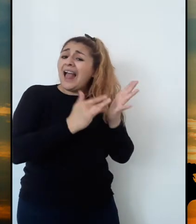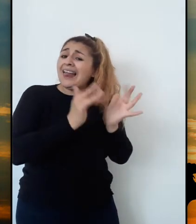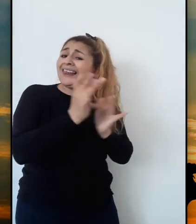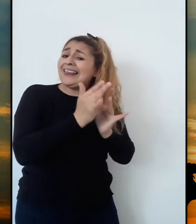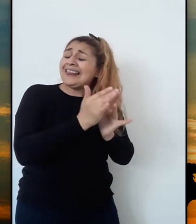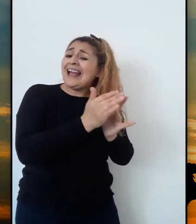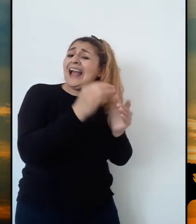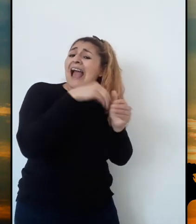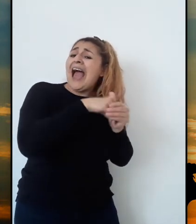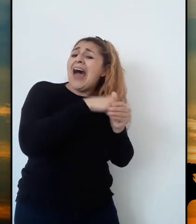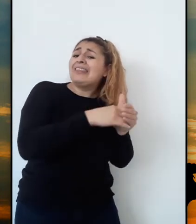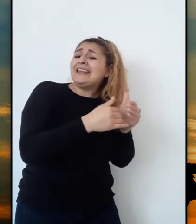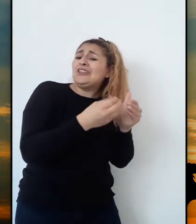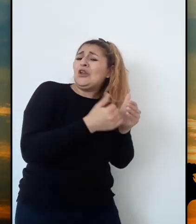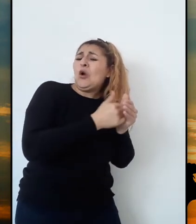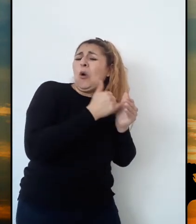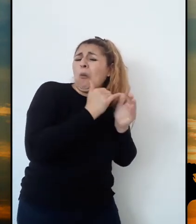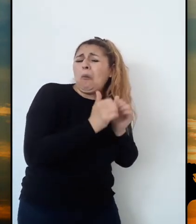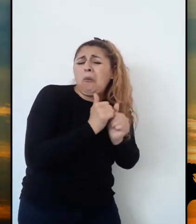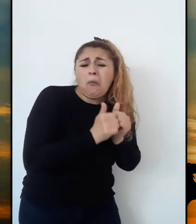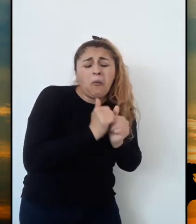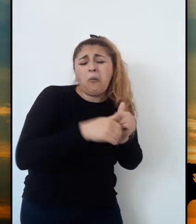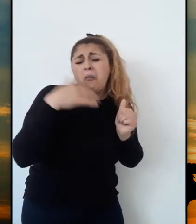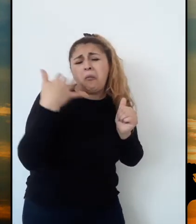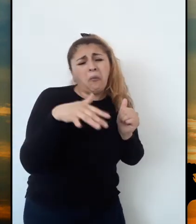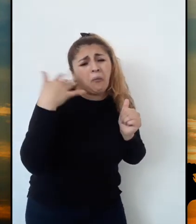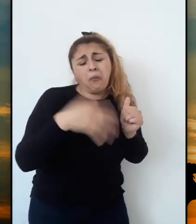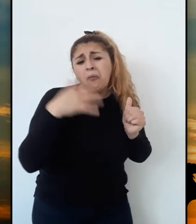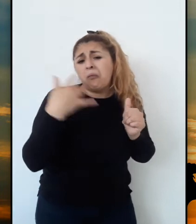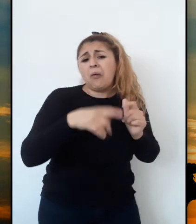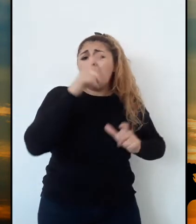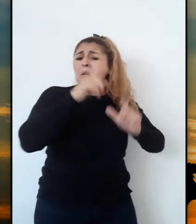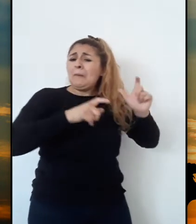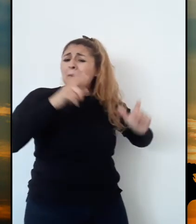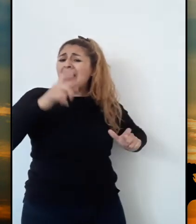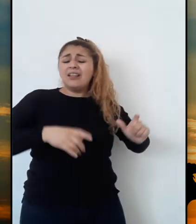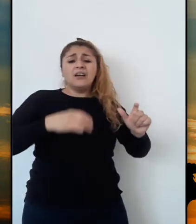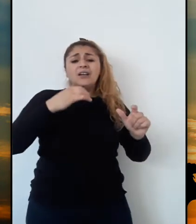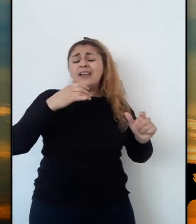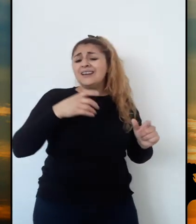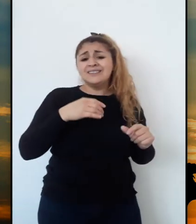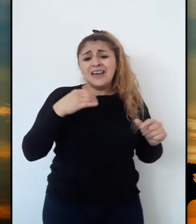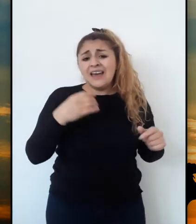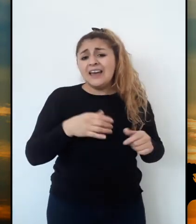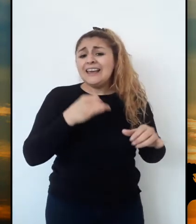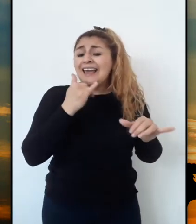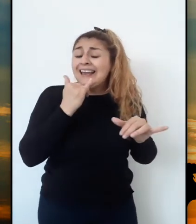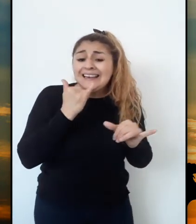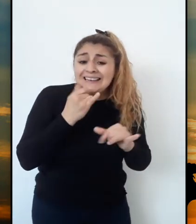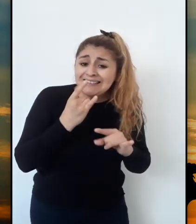de príncipe y aller vivre loin des richesses de l'Égypte? Y vivir lejos de las riquezas de